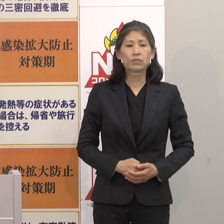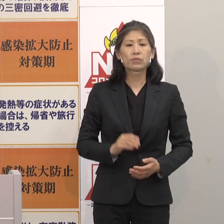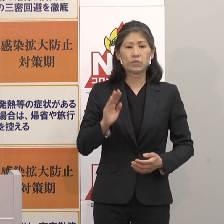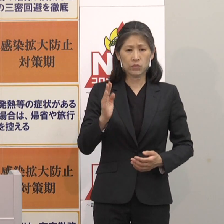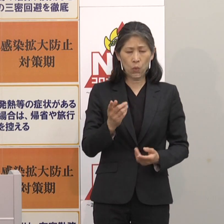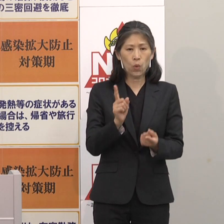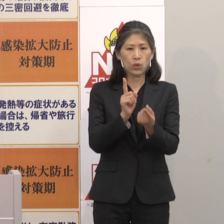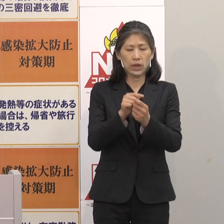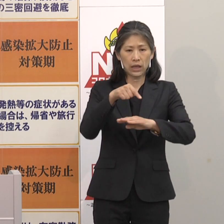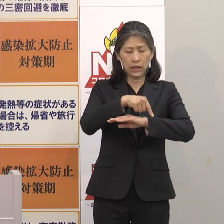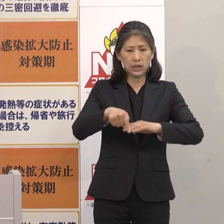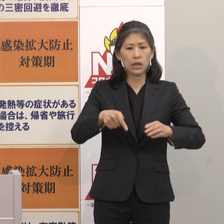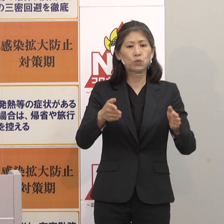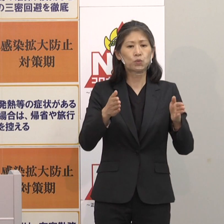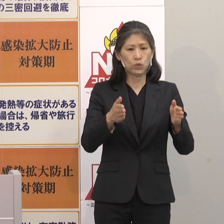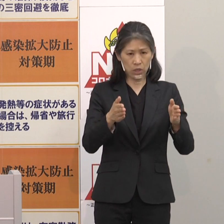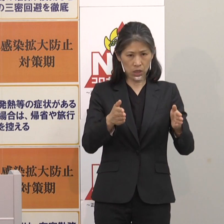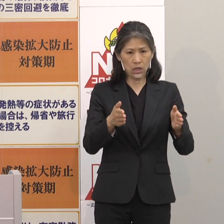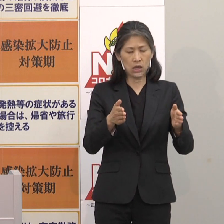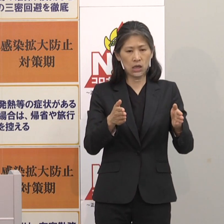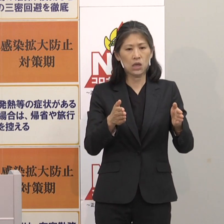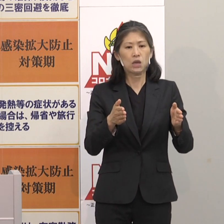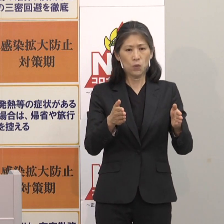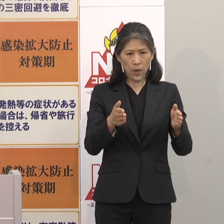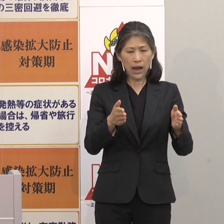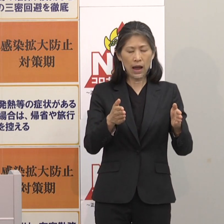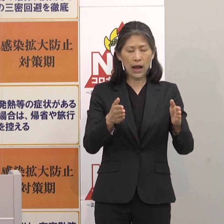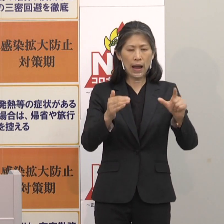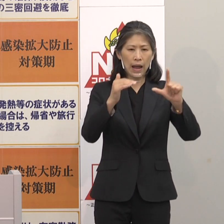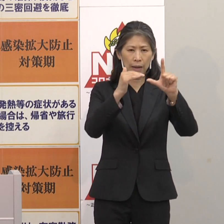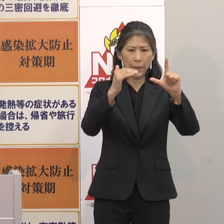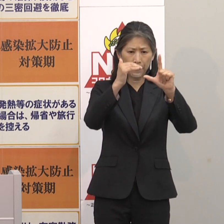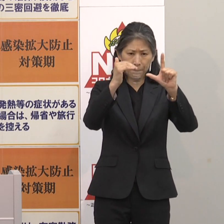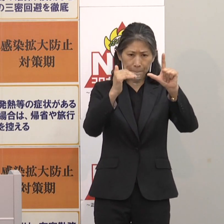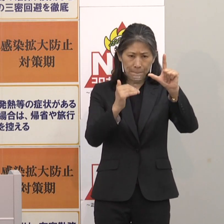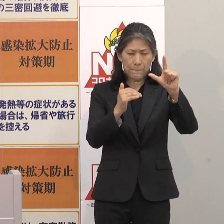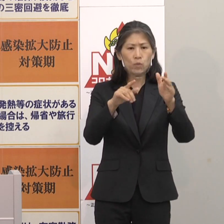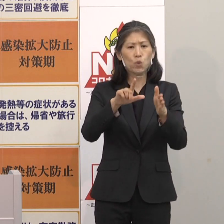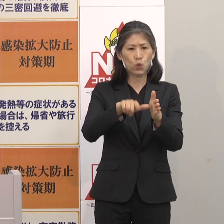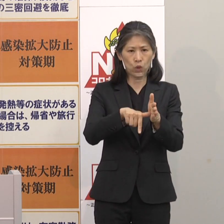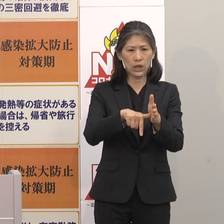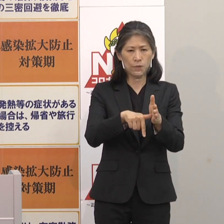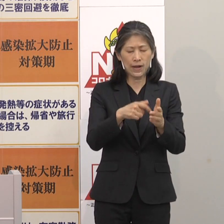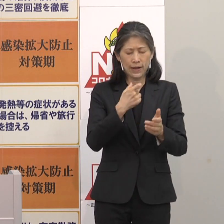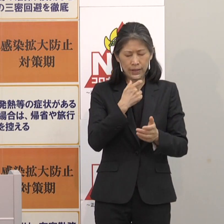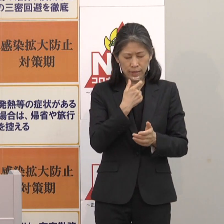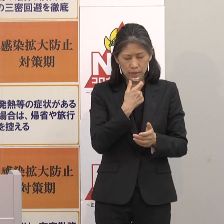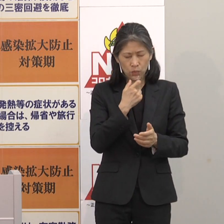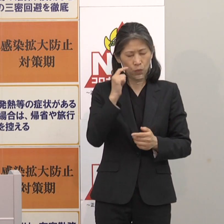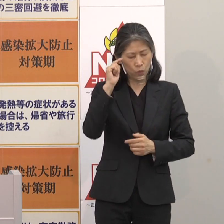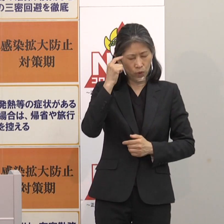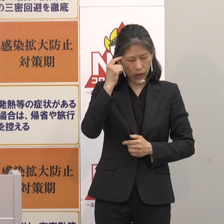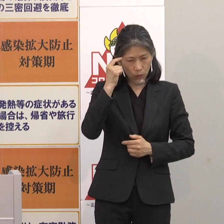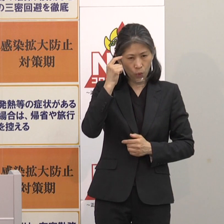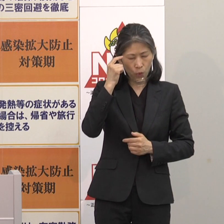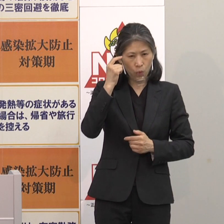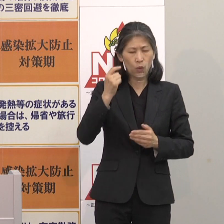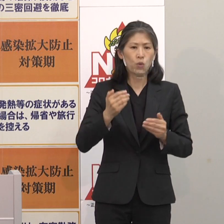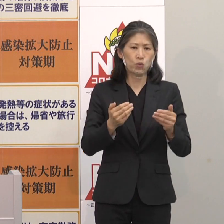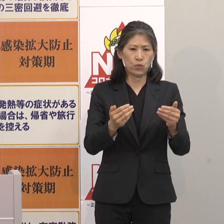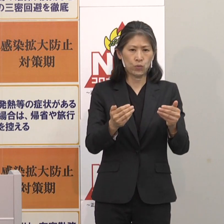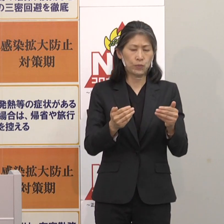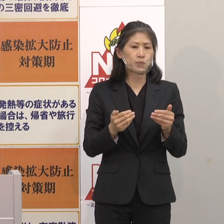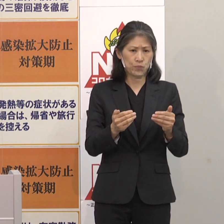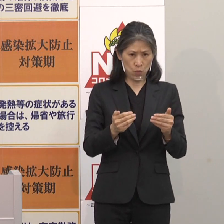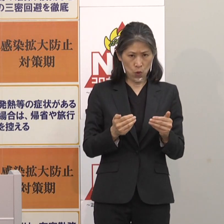ては感染確保局面で対策機を引き下げる場合には